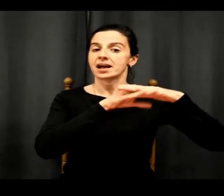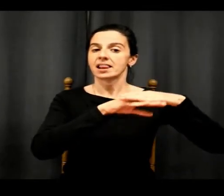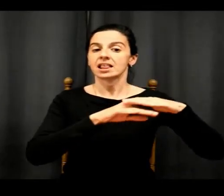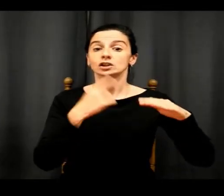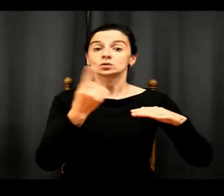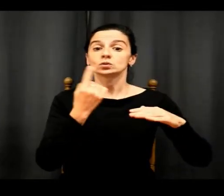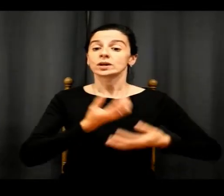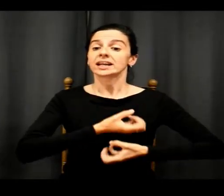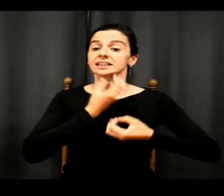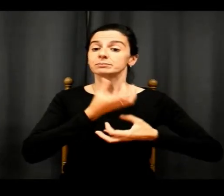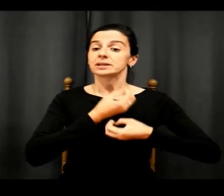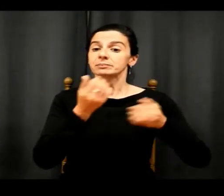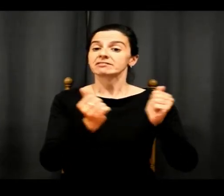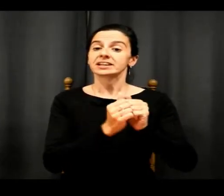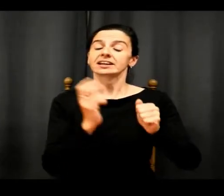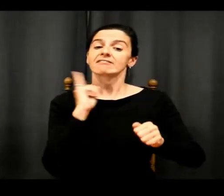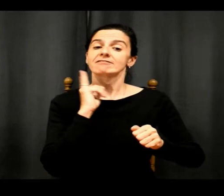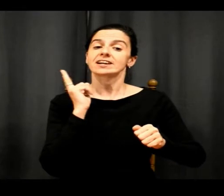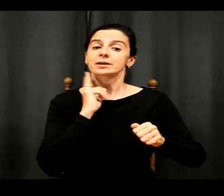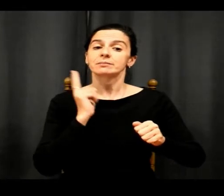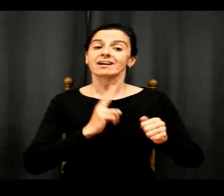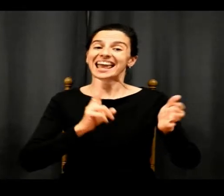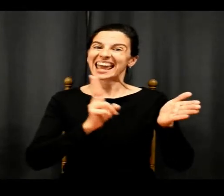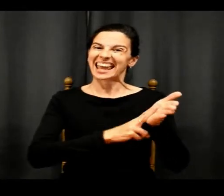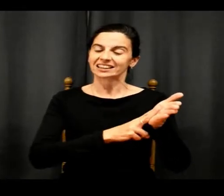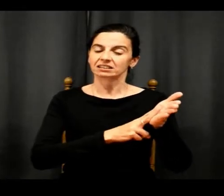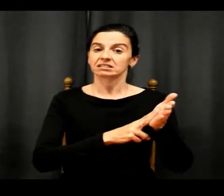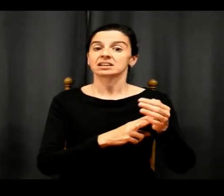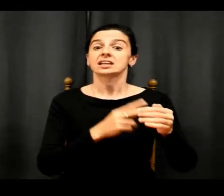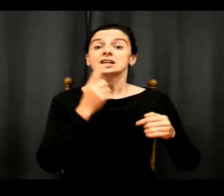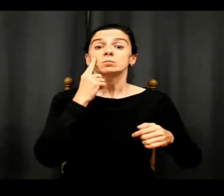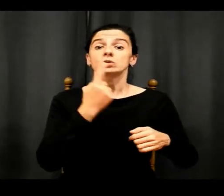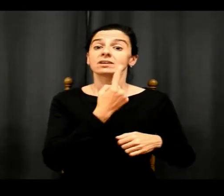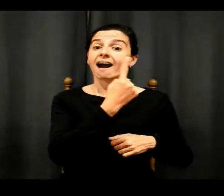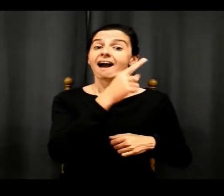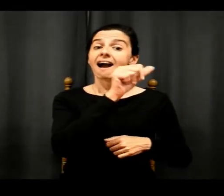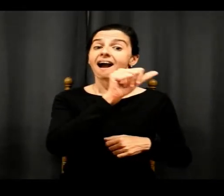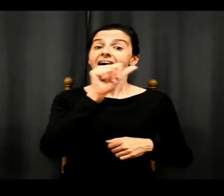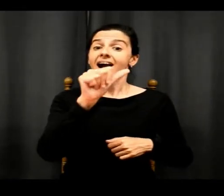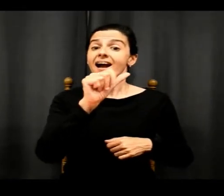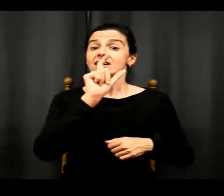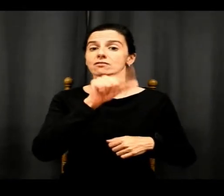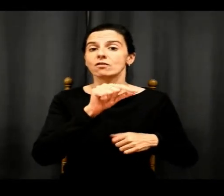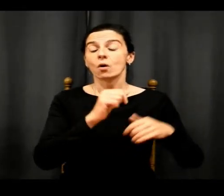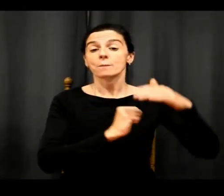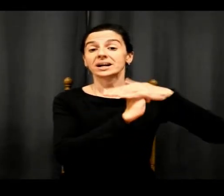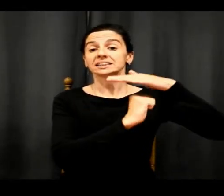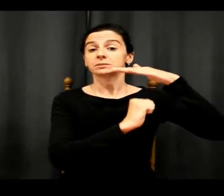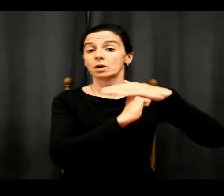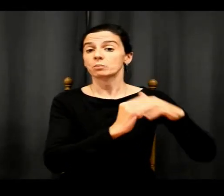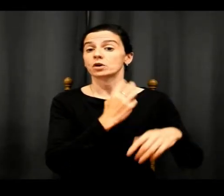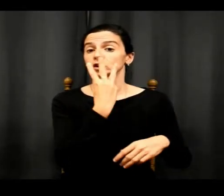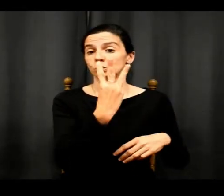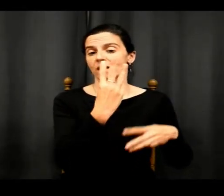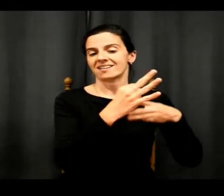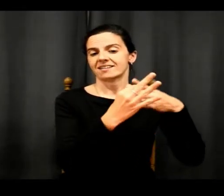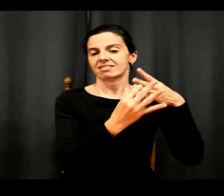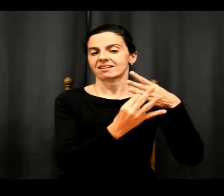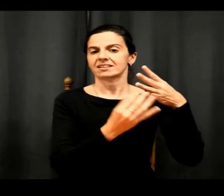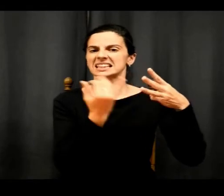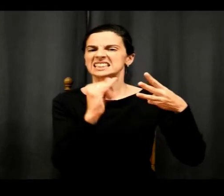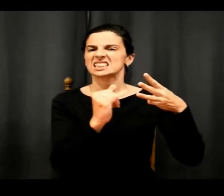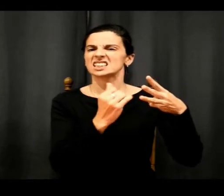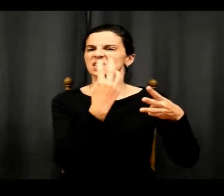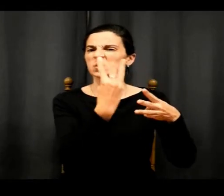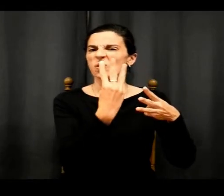verbe être et qu'il faut 3 critères maximum par acquis d'apprentissage, car au-delà de 3 critères, la